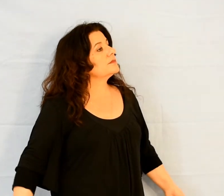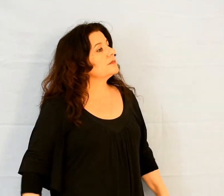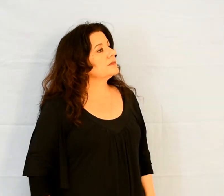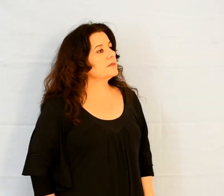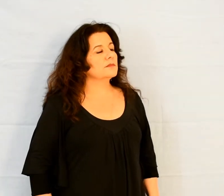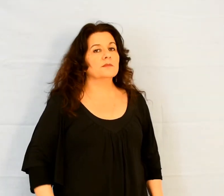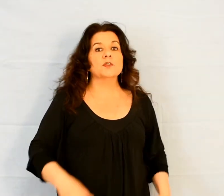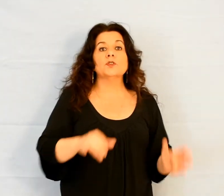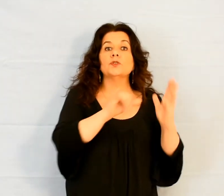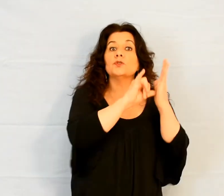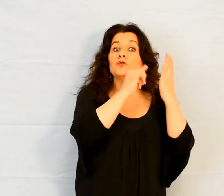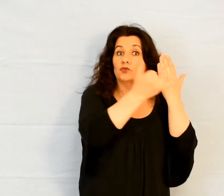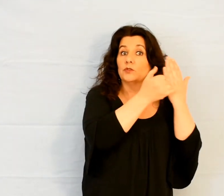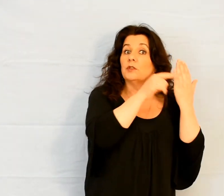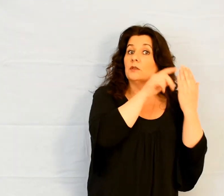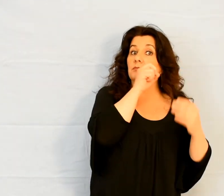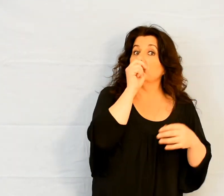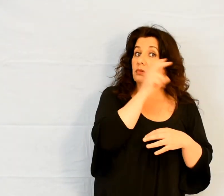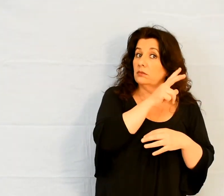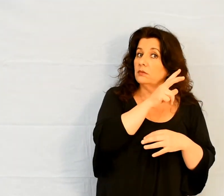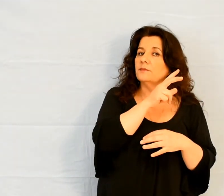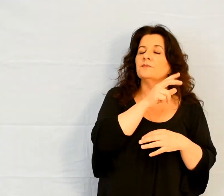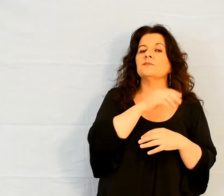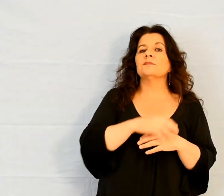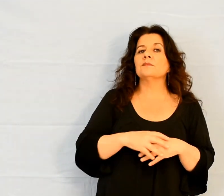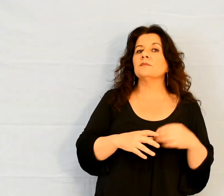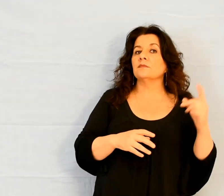Judas, qui le livrait, se tenait avec eux.